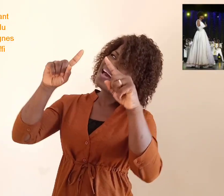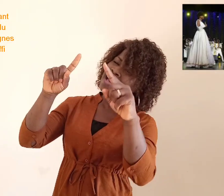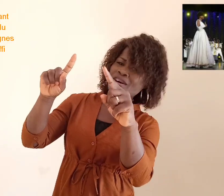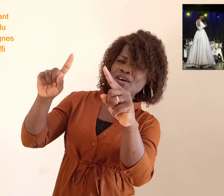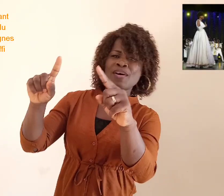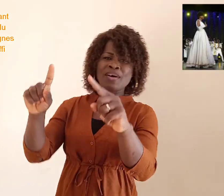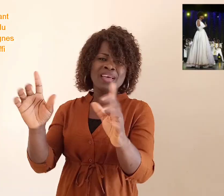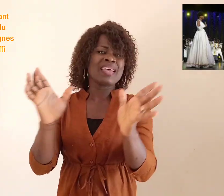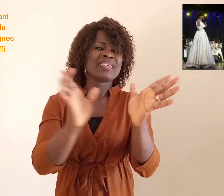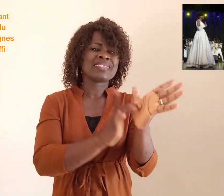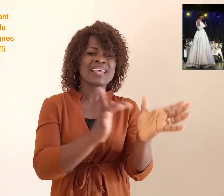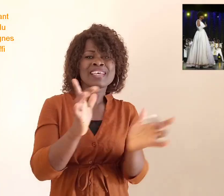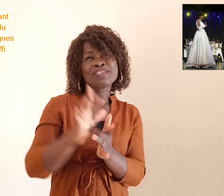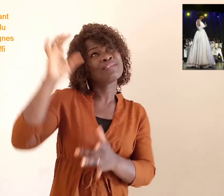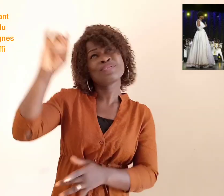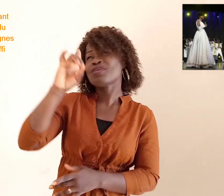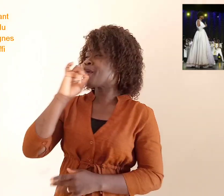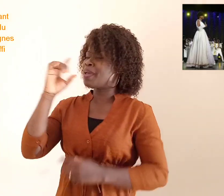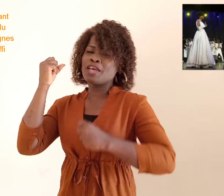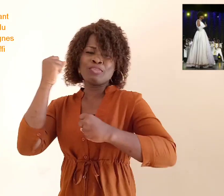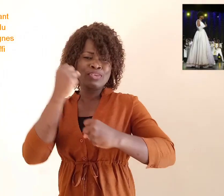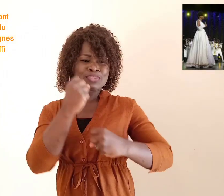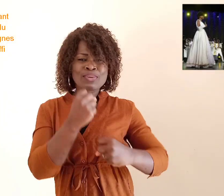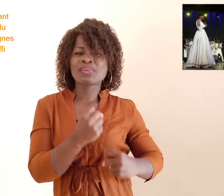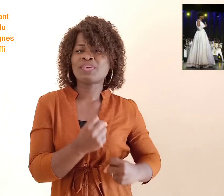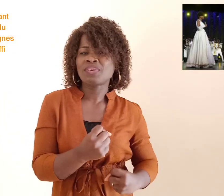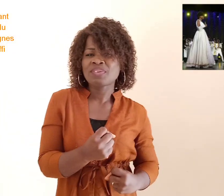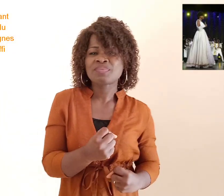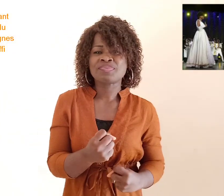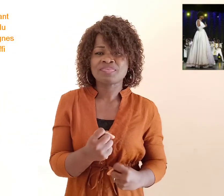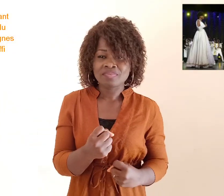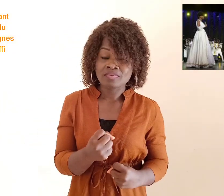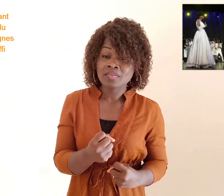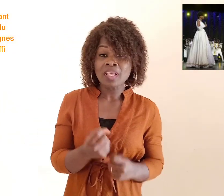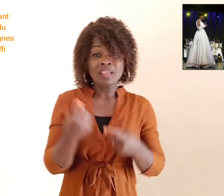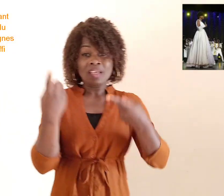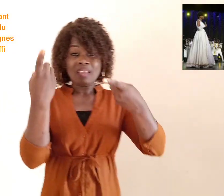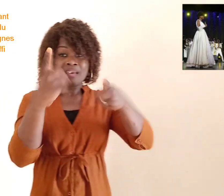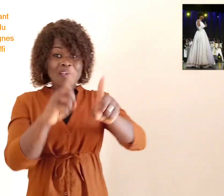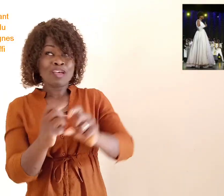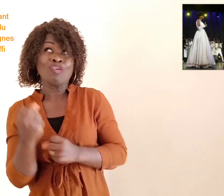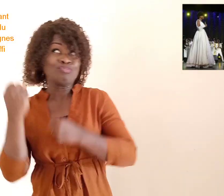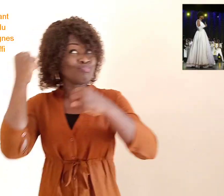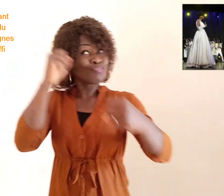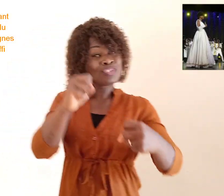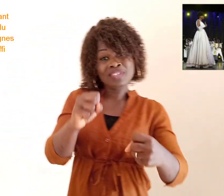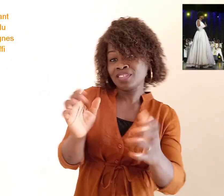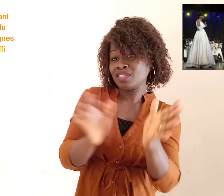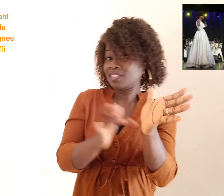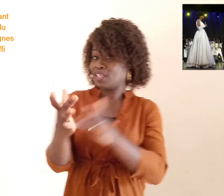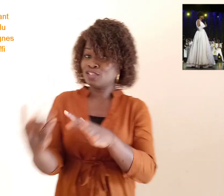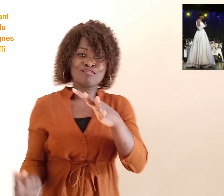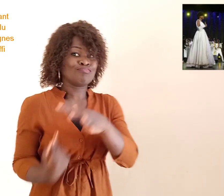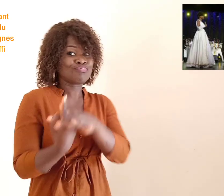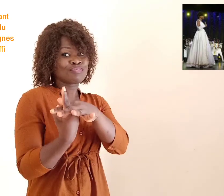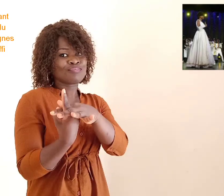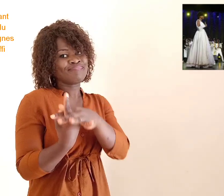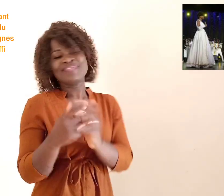Lorsque cite le